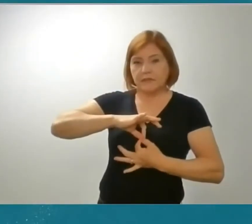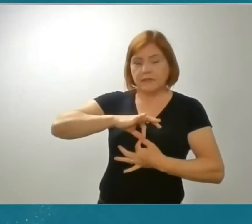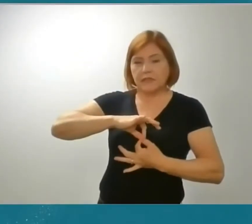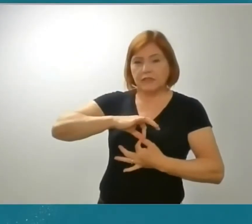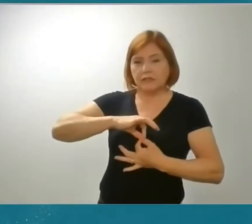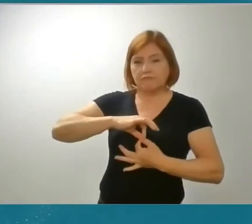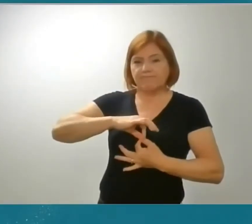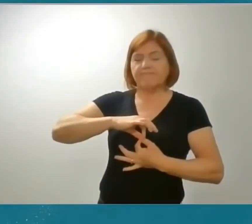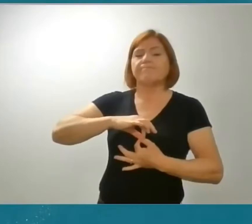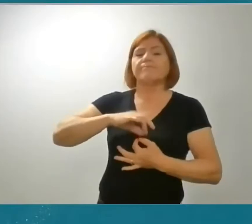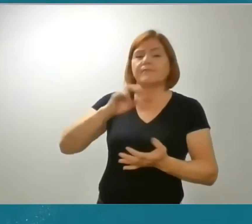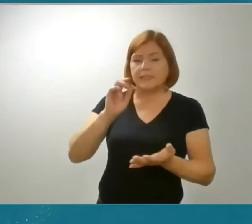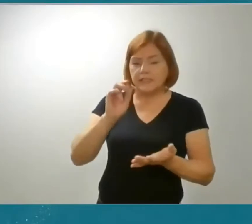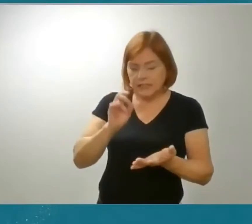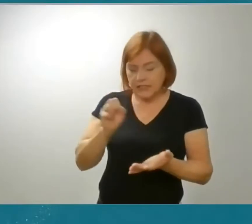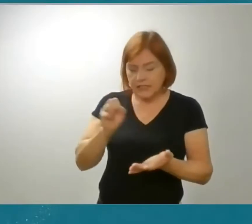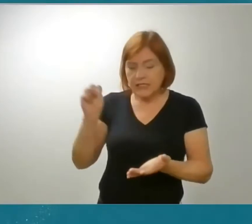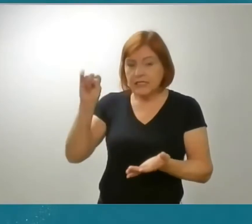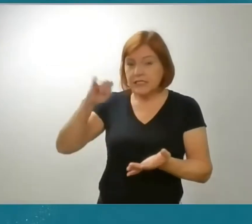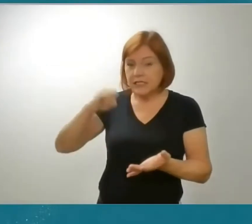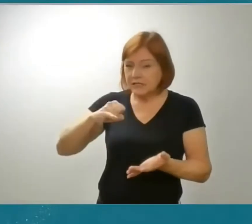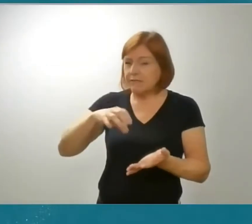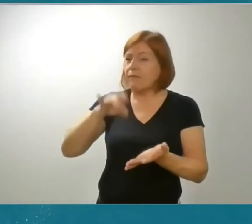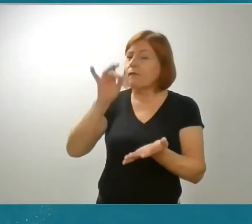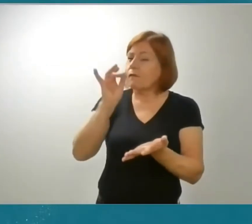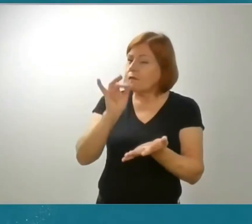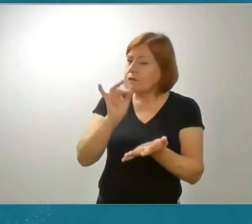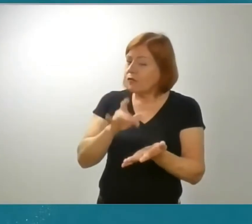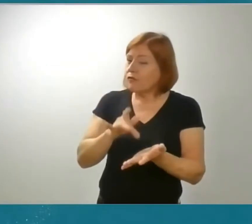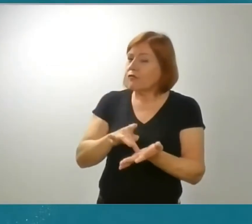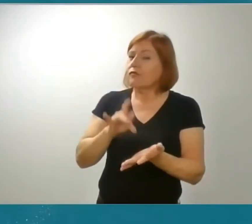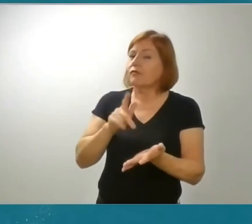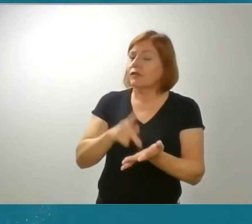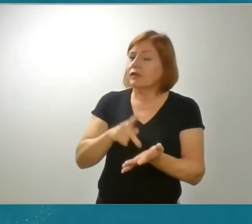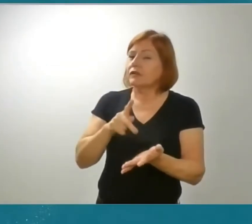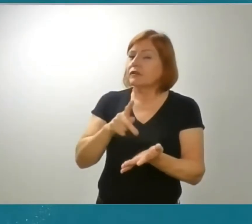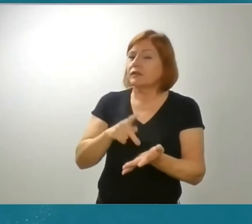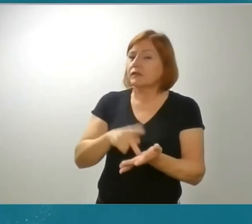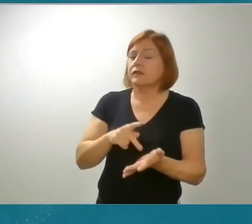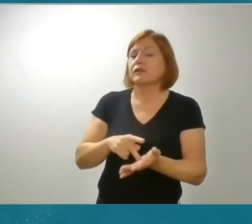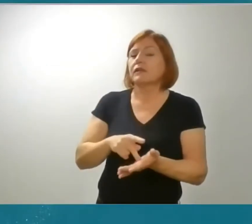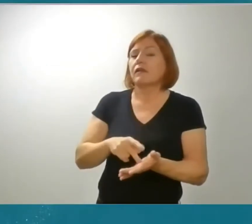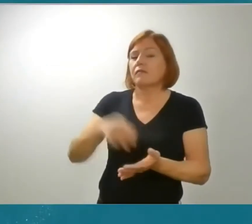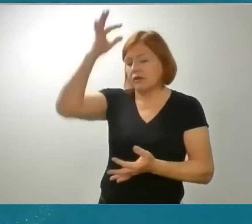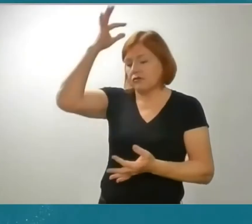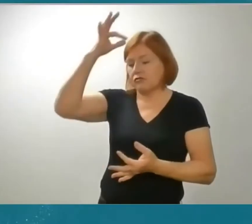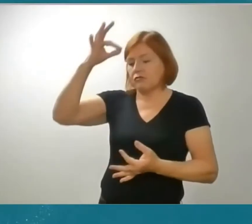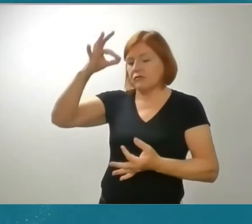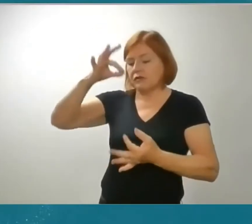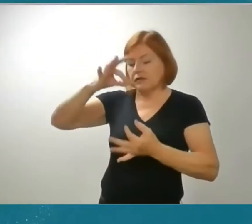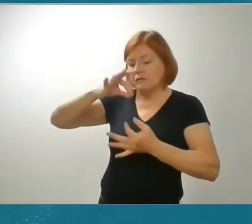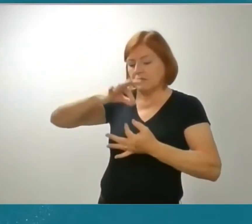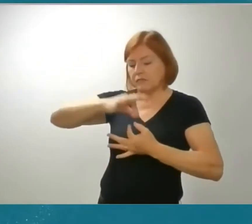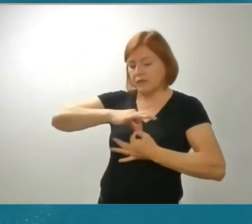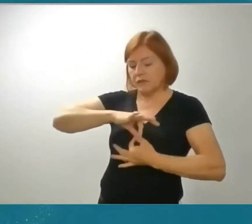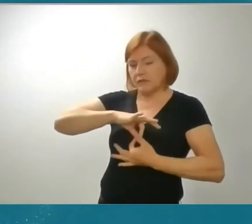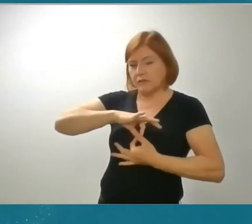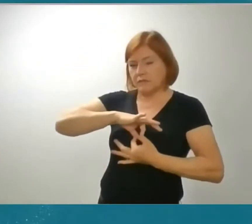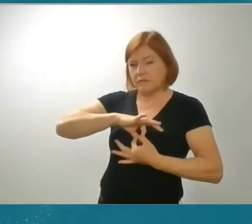mesma palavra para o ar. Embora não seja esse ar material, mas ele é o ar espiritual. Ele é